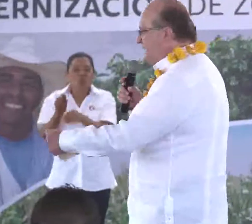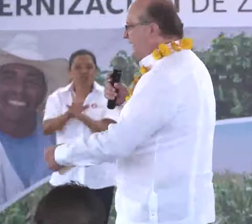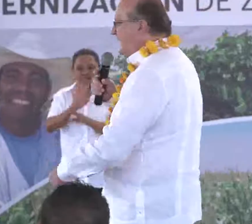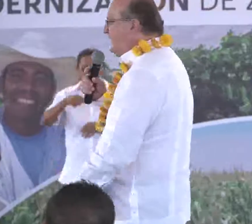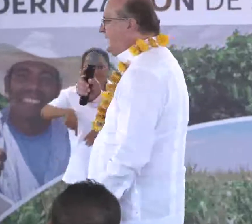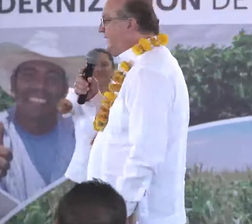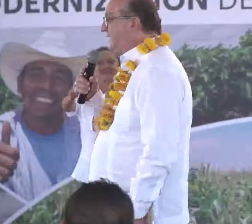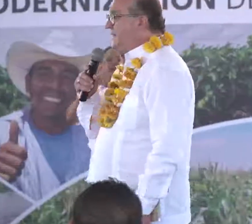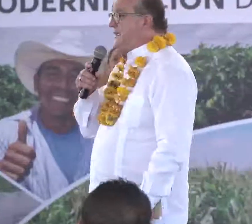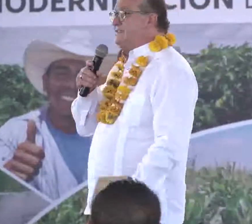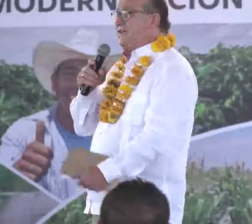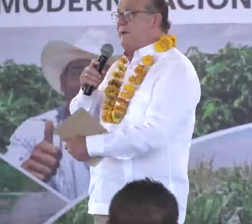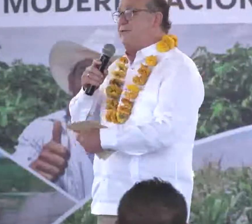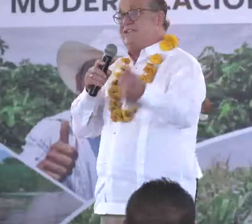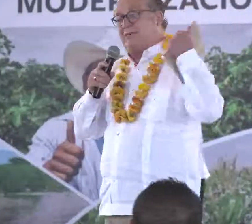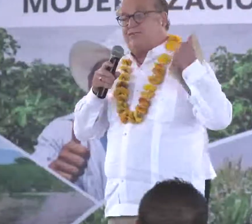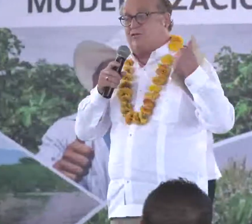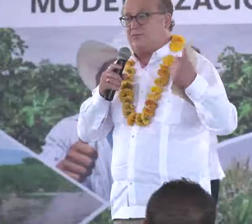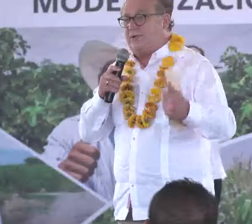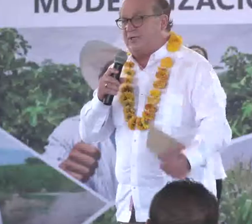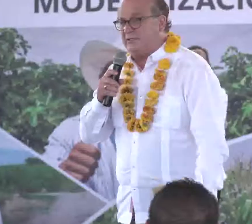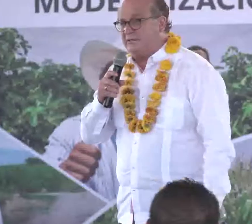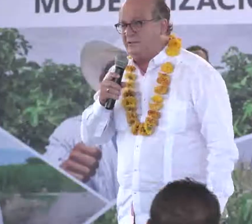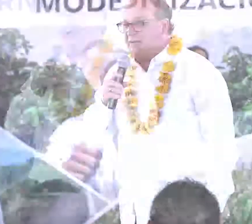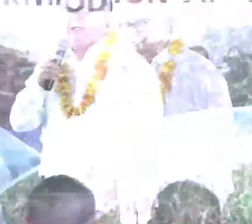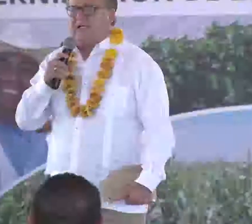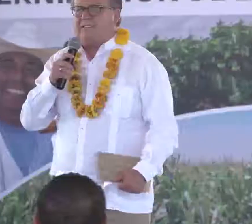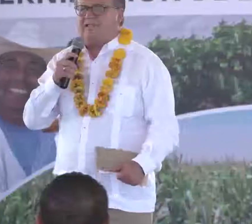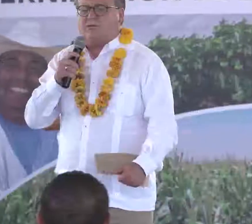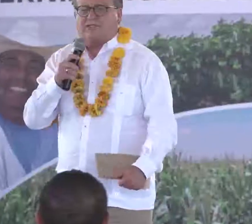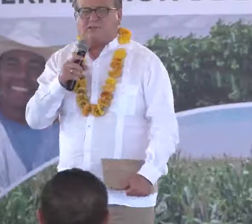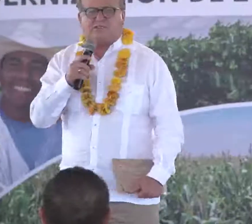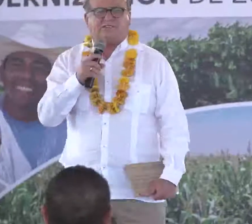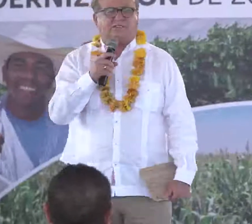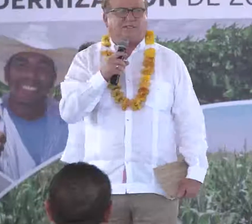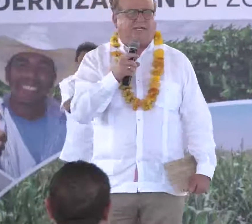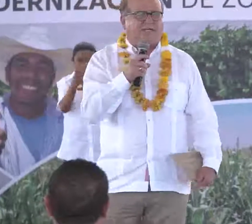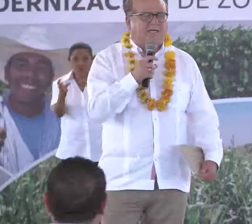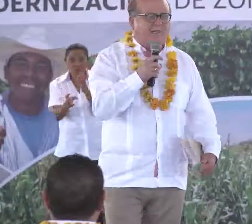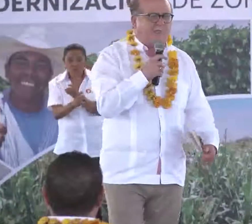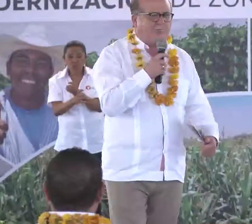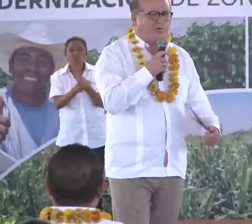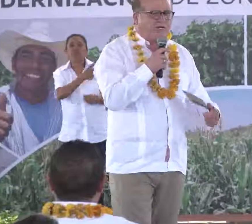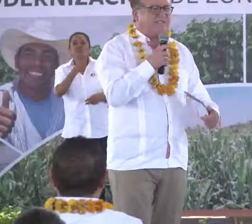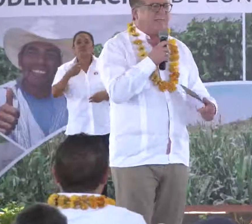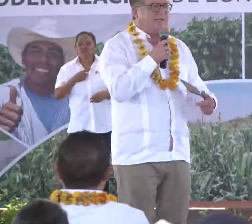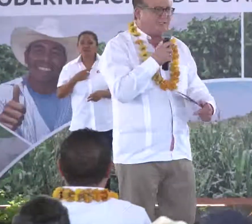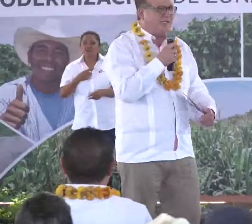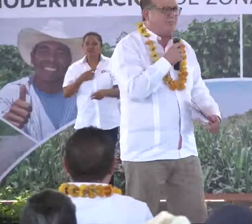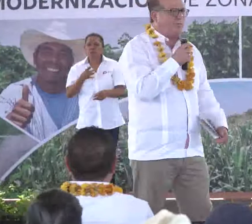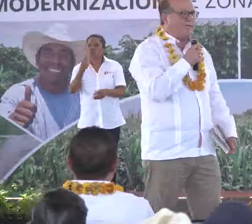se merece la gente de aquí, y hasta la mano le echamos a los de Puebla. Estas son las cosas que hay que